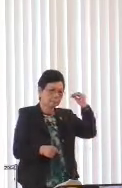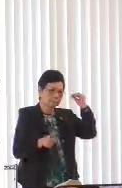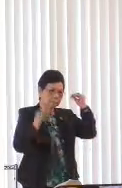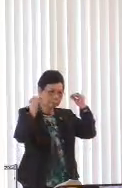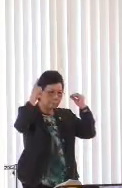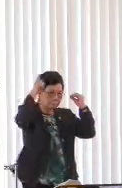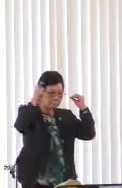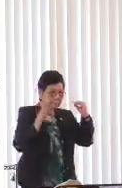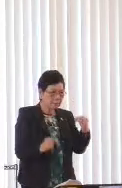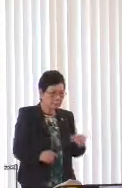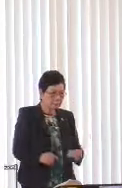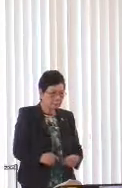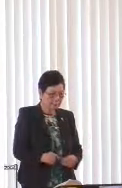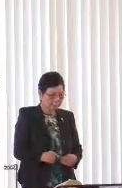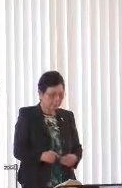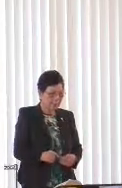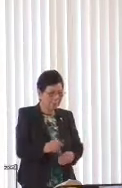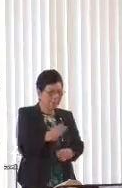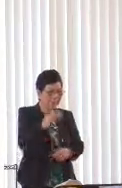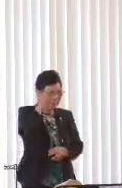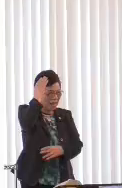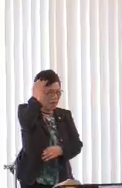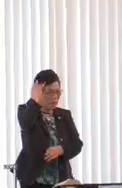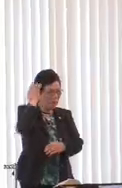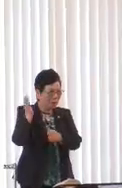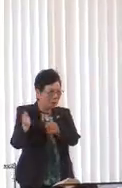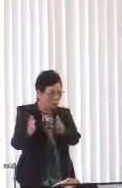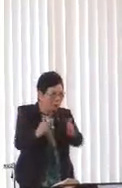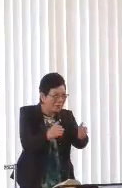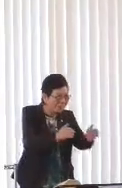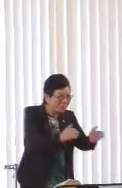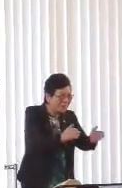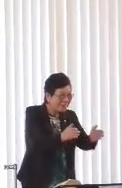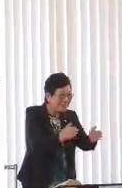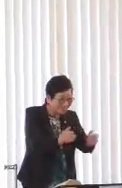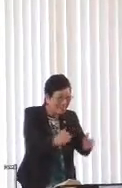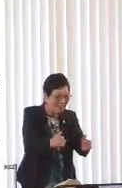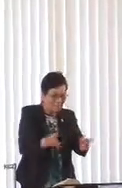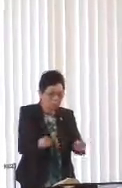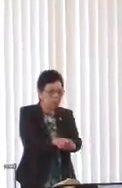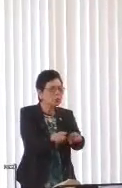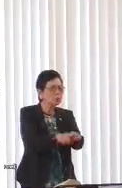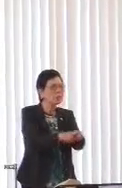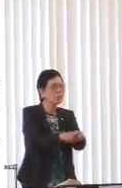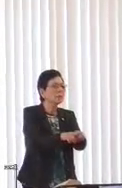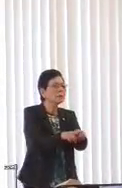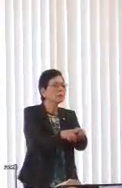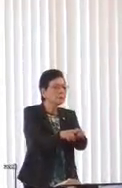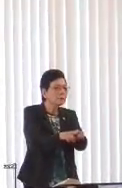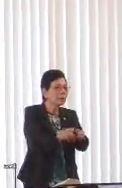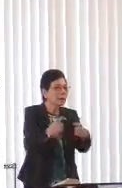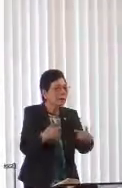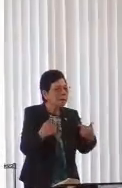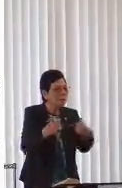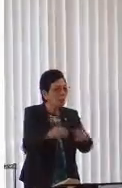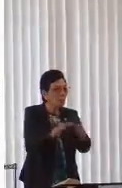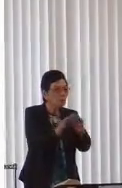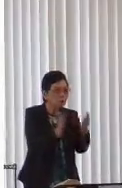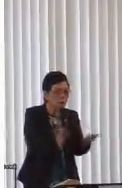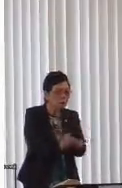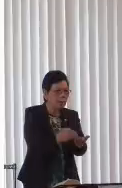意をしていなかった。賢い乙女たちはそれぞれの灯火と一緒に壺に油を入れて持っ